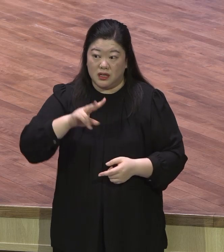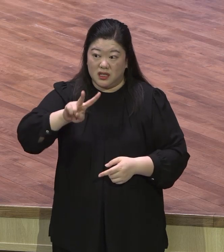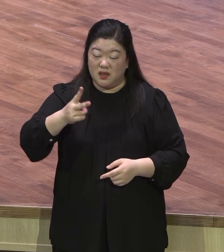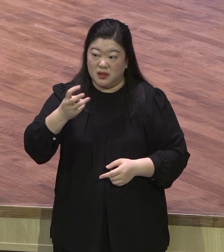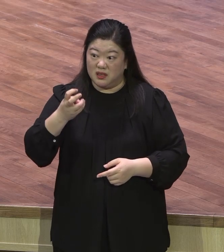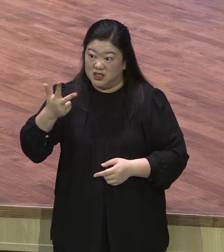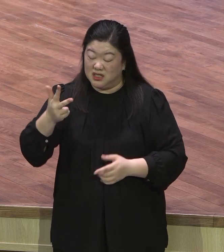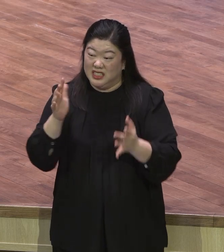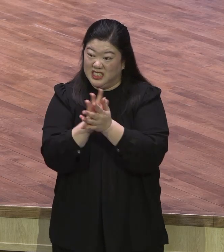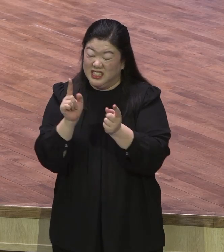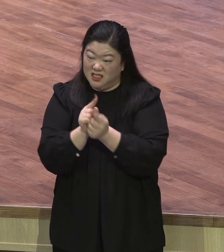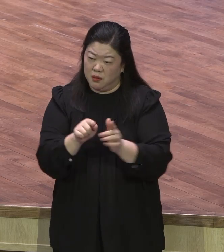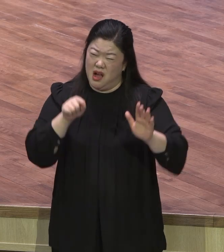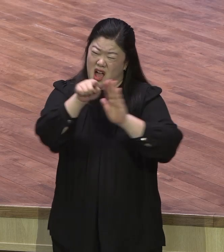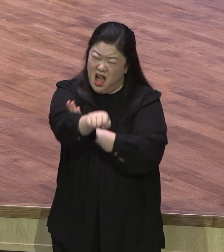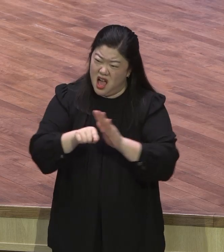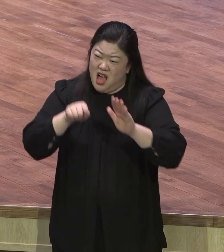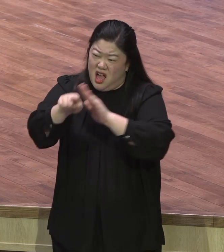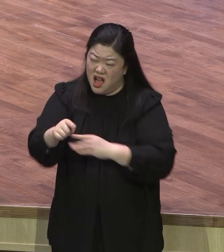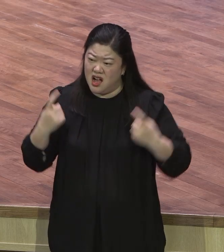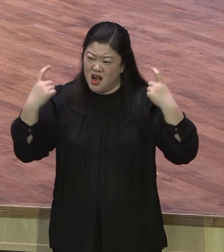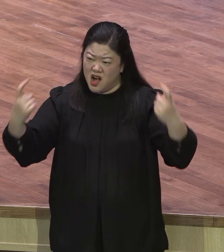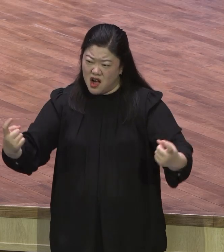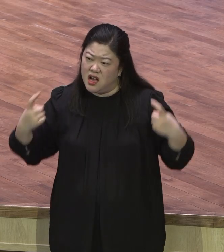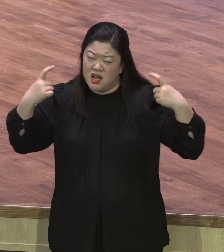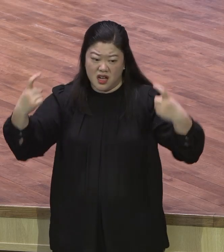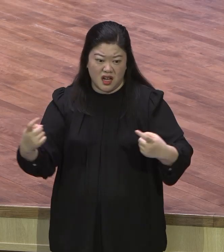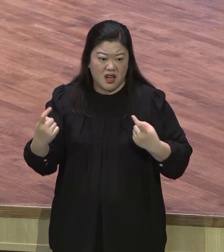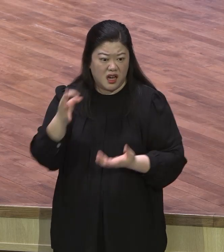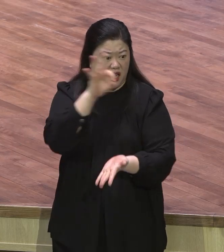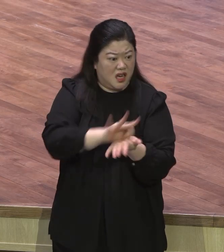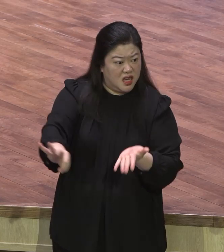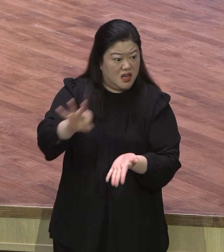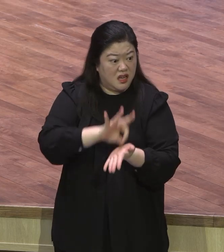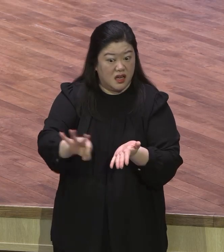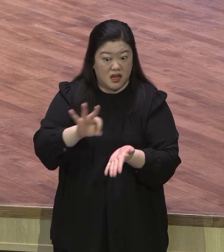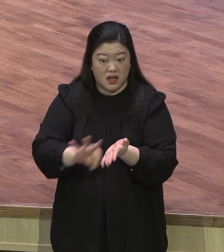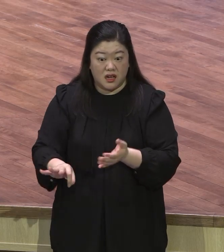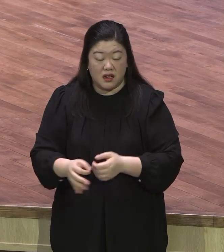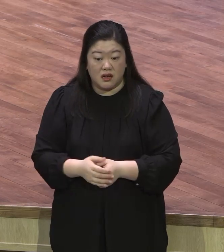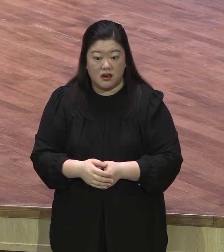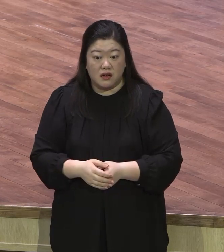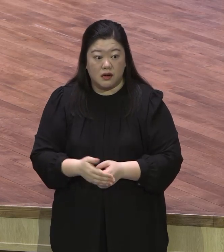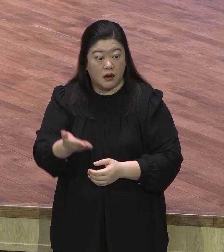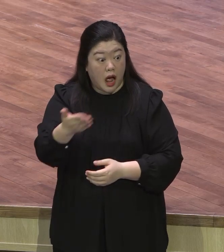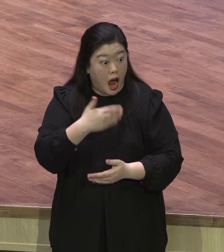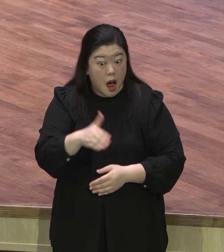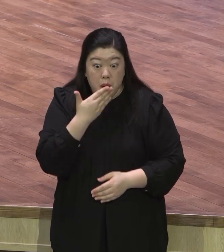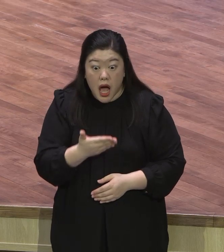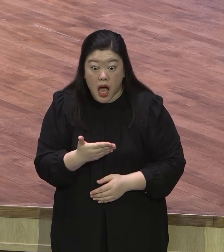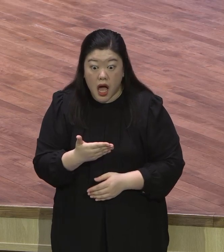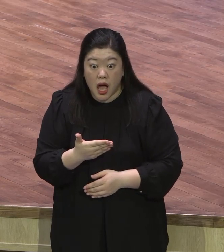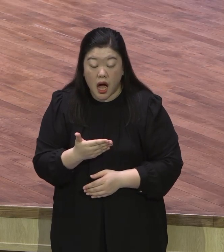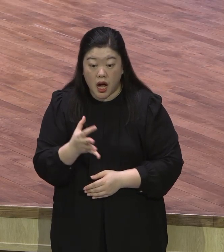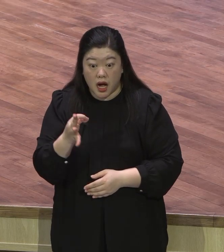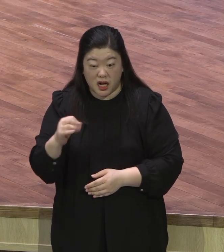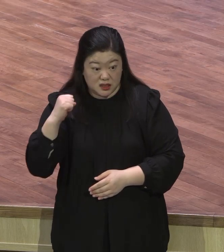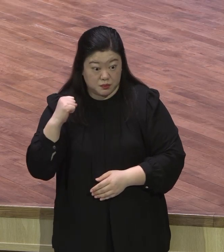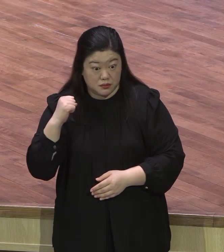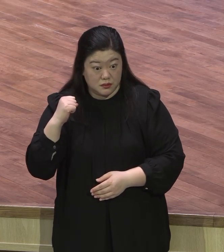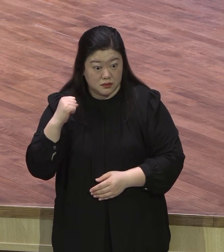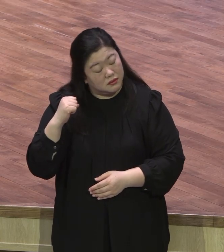2, 3, 7 나라를 보호막 세계보호막 뭐 갈 수 있다면 가면 좋아요 우리 정무진